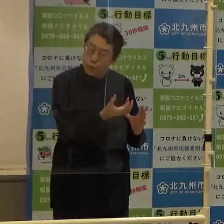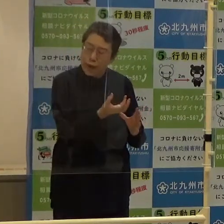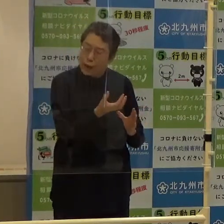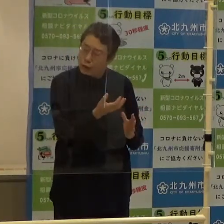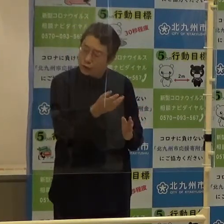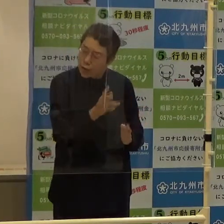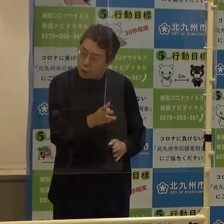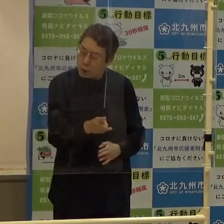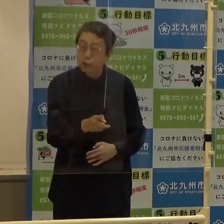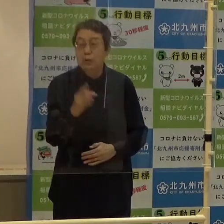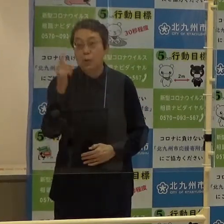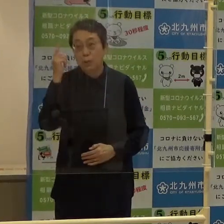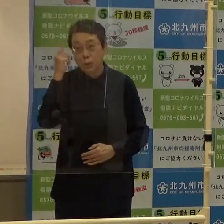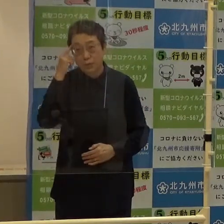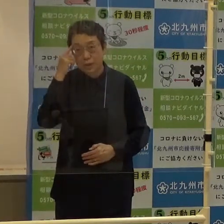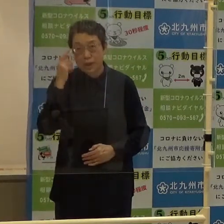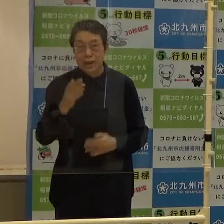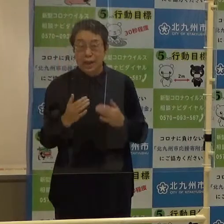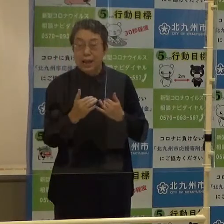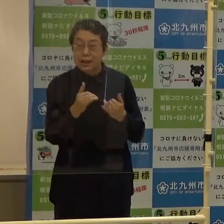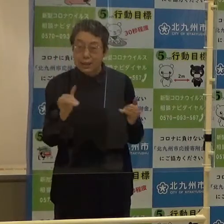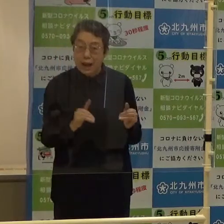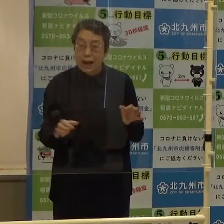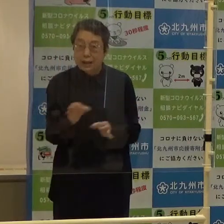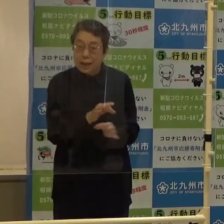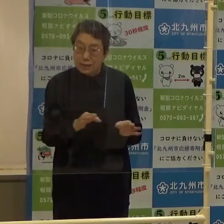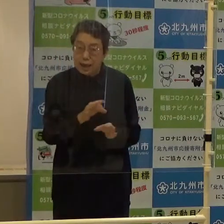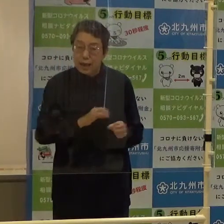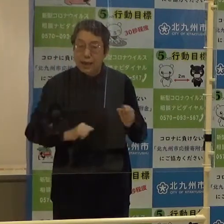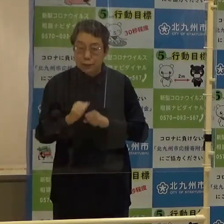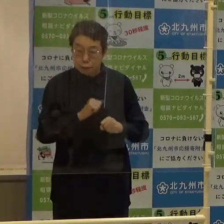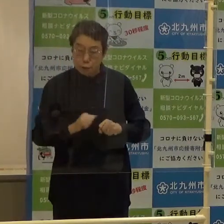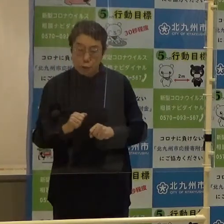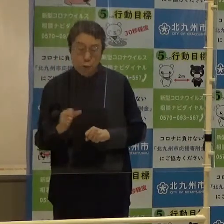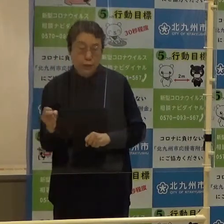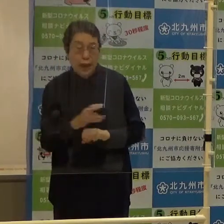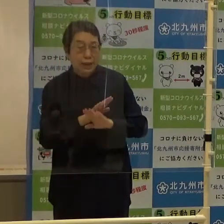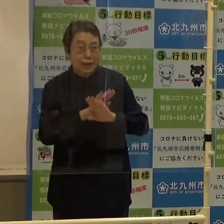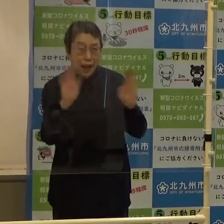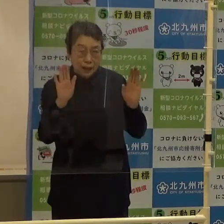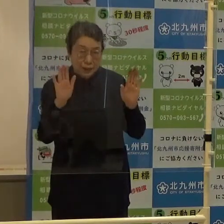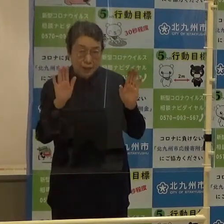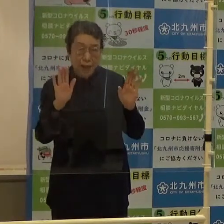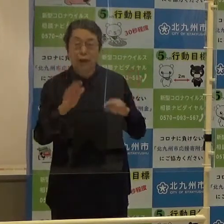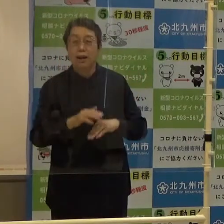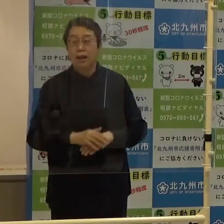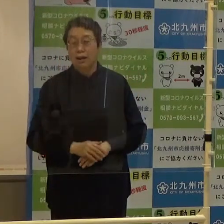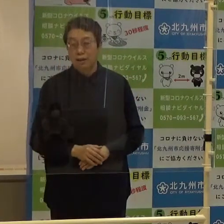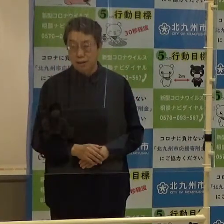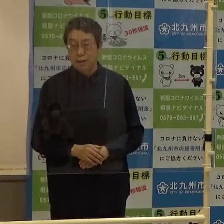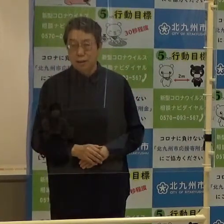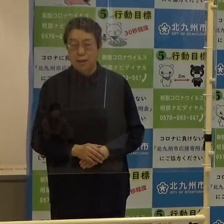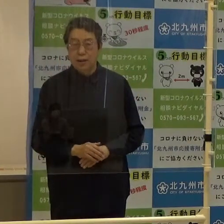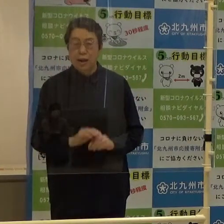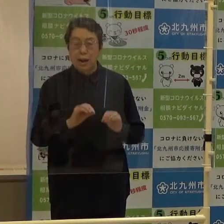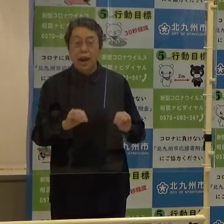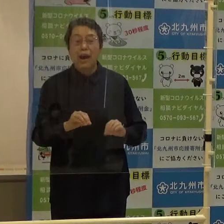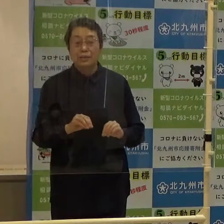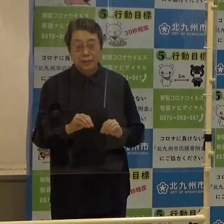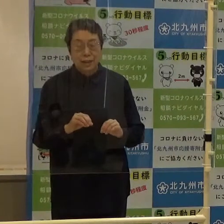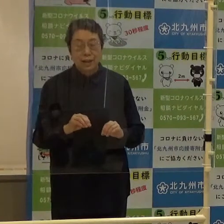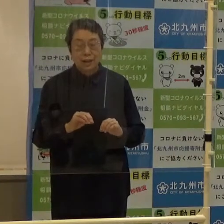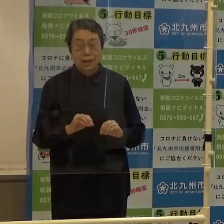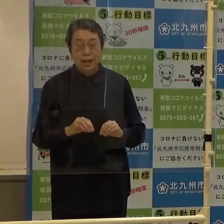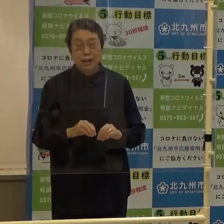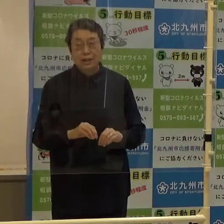そうであったとしても社会経済活動の再開ということで、 感染症予防と経済